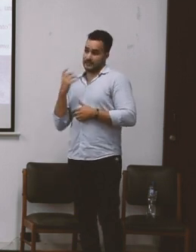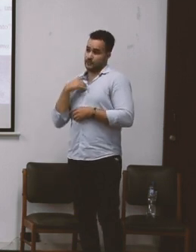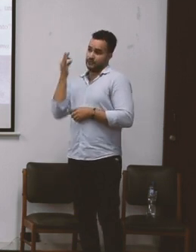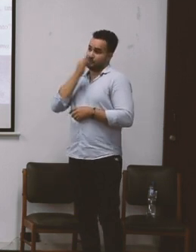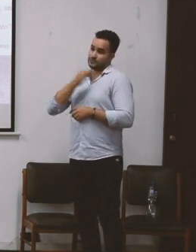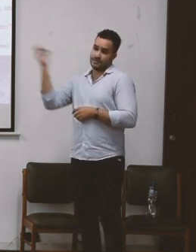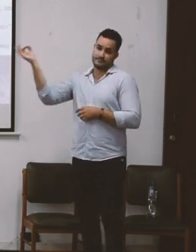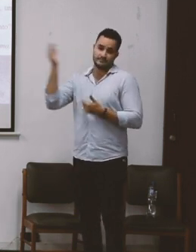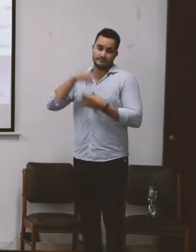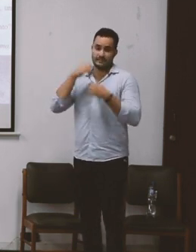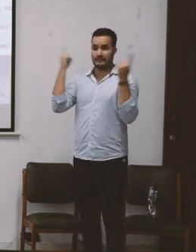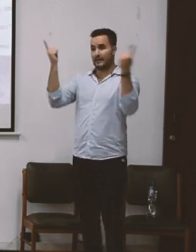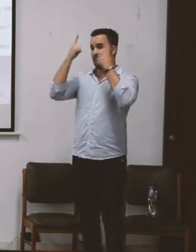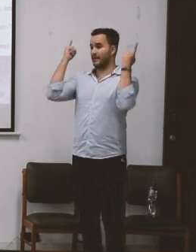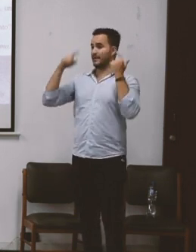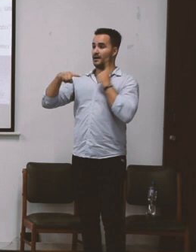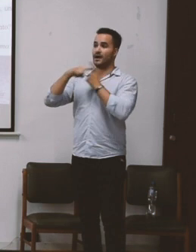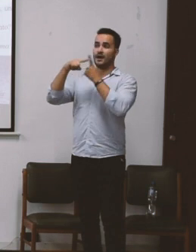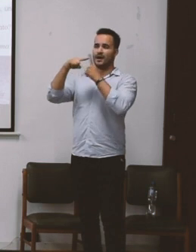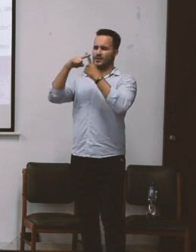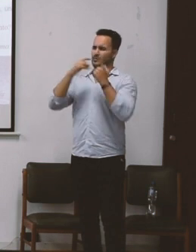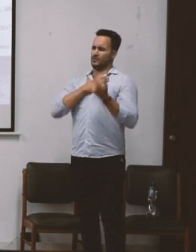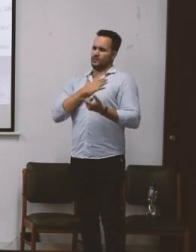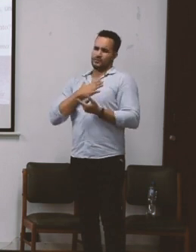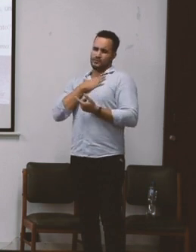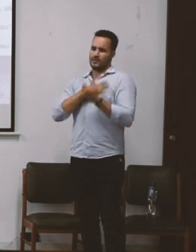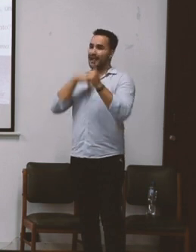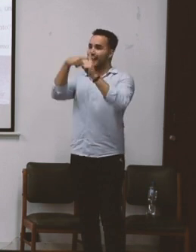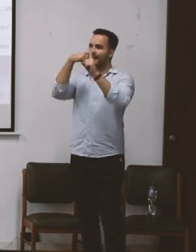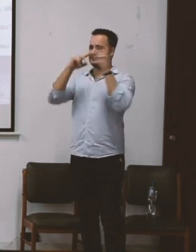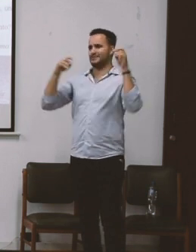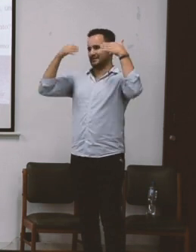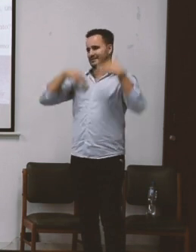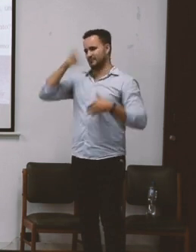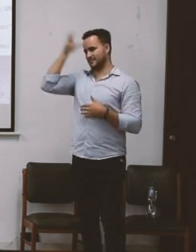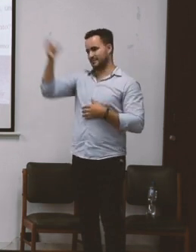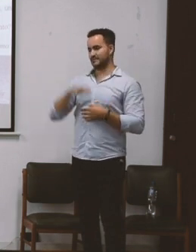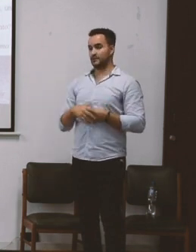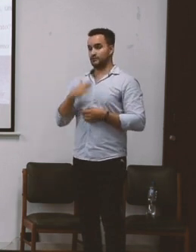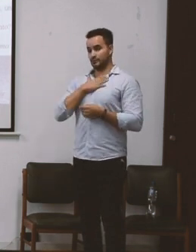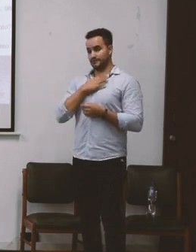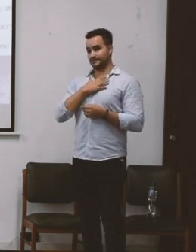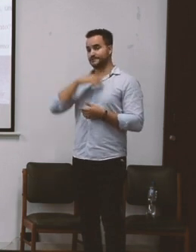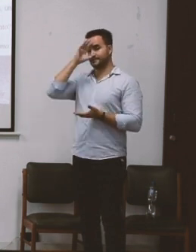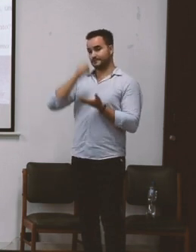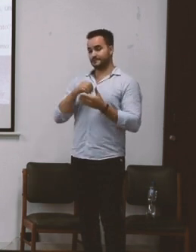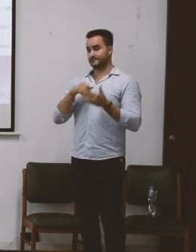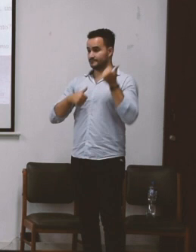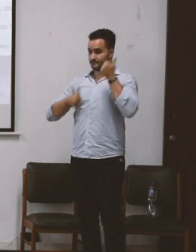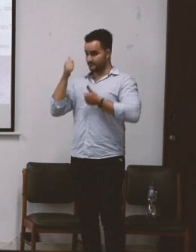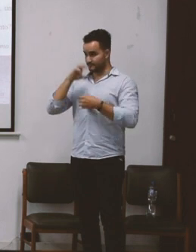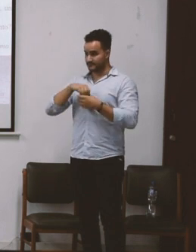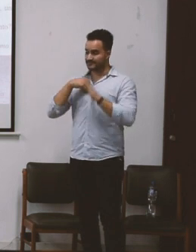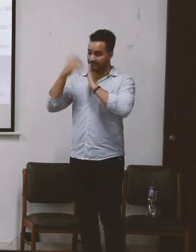denunciar el optimismo cruel que circula en los estímulos inspiracionales de la discapacidad. En particular, la diagnosis